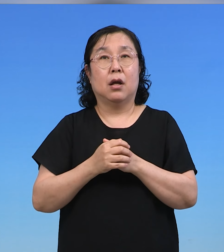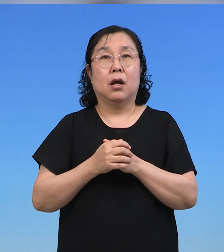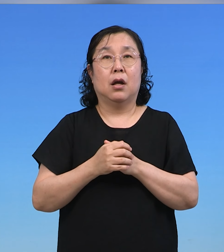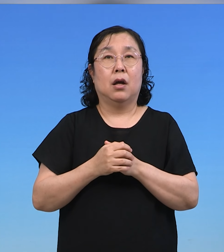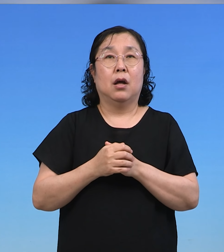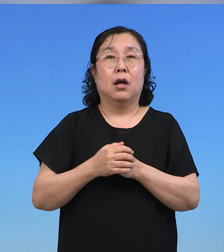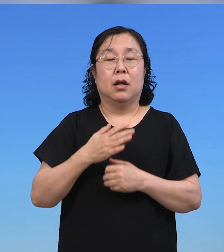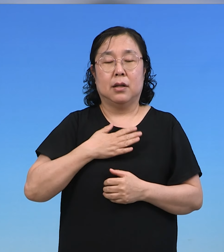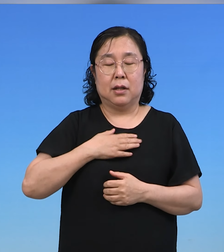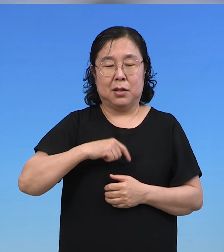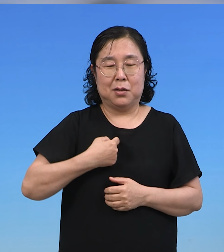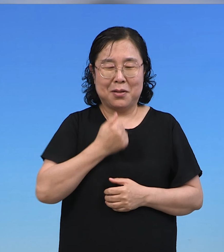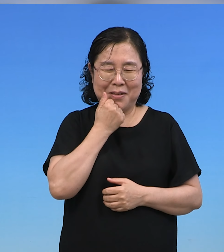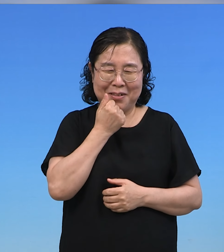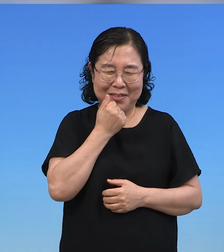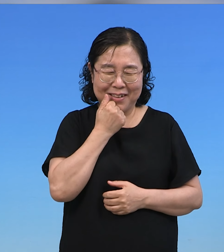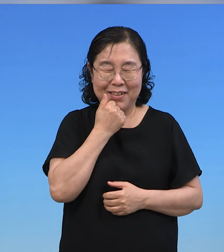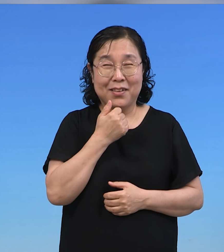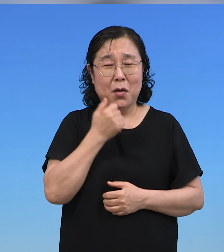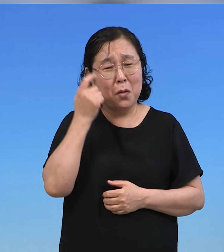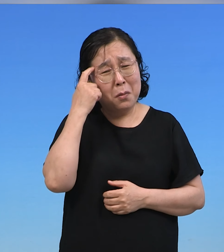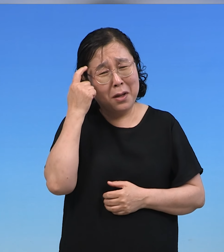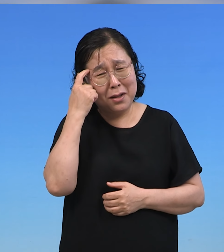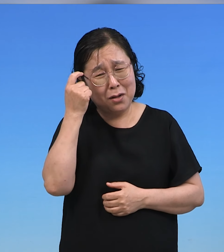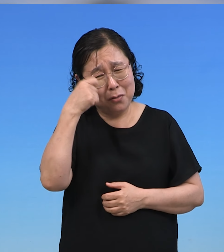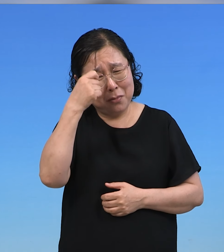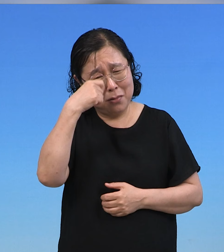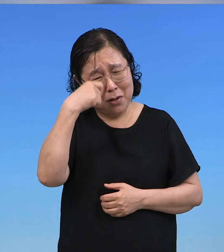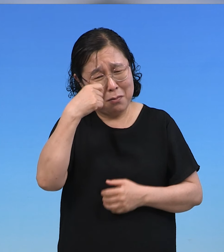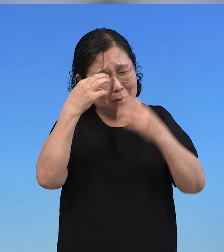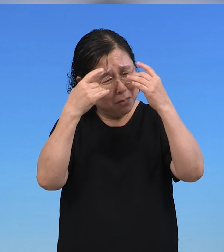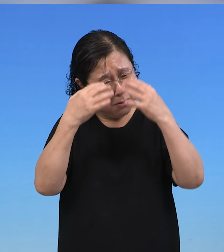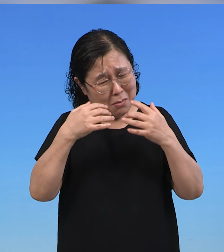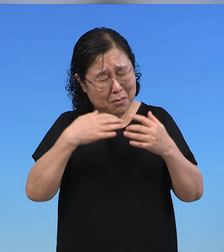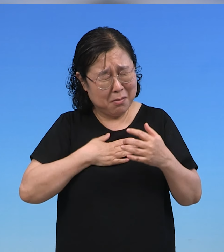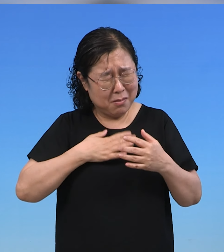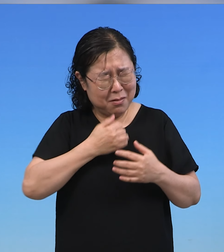좀 웃기는 거예요. 제가 이게 왜 이러지 내가?